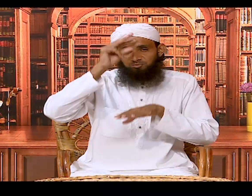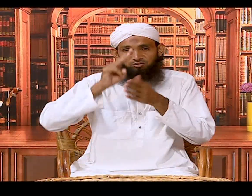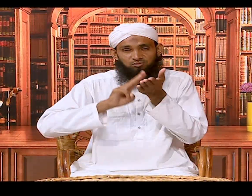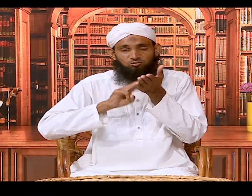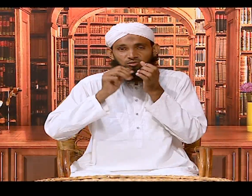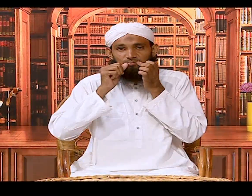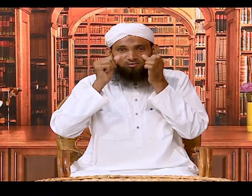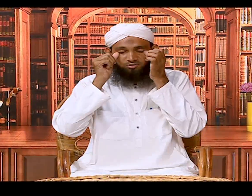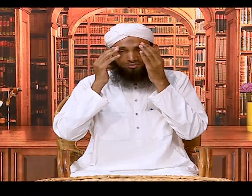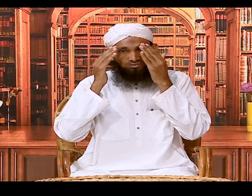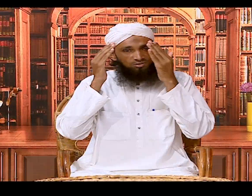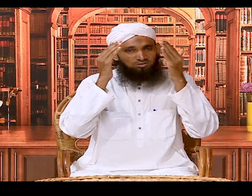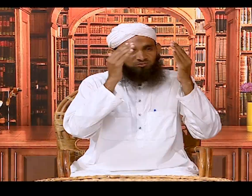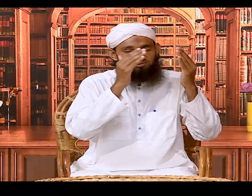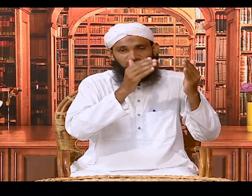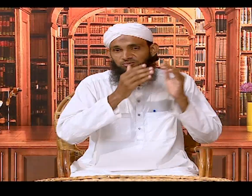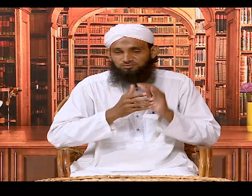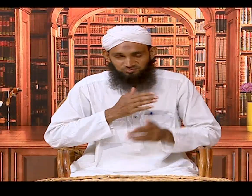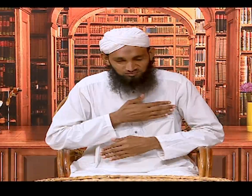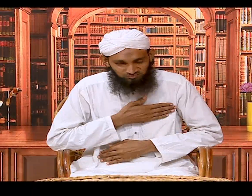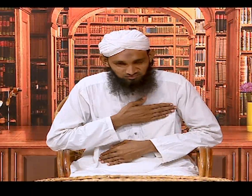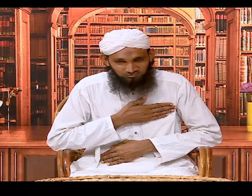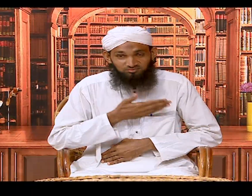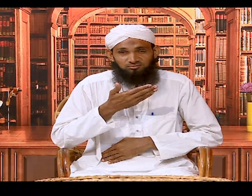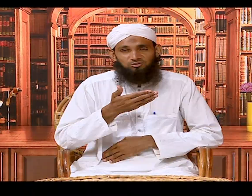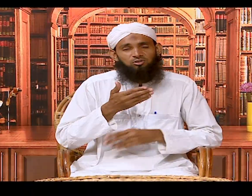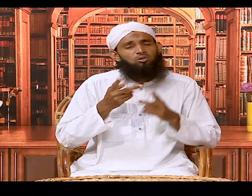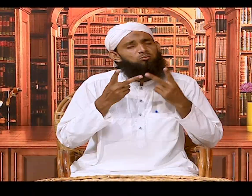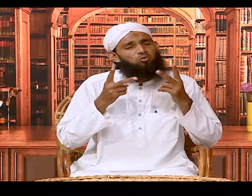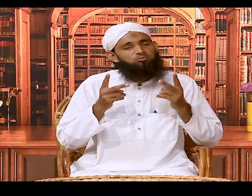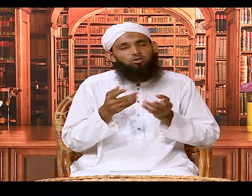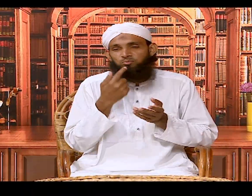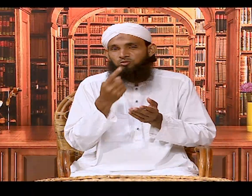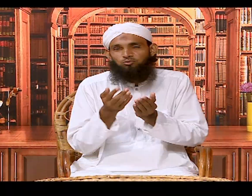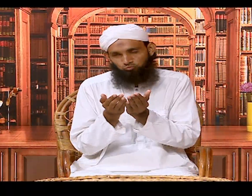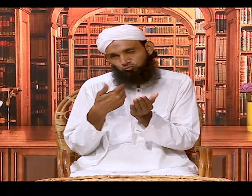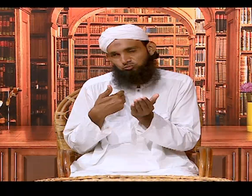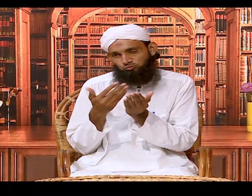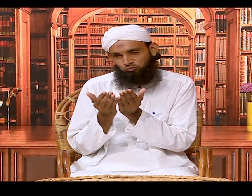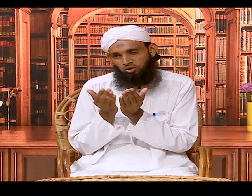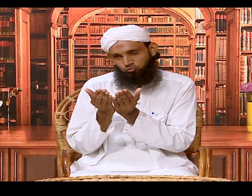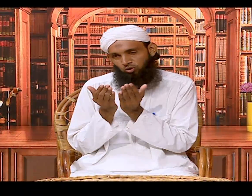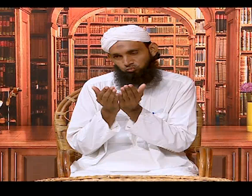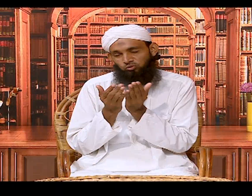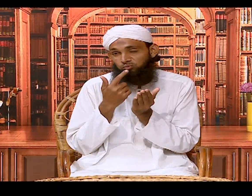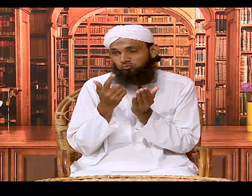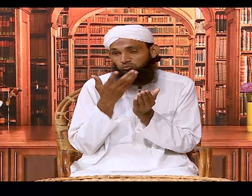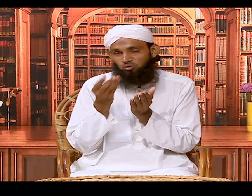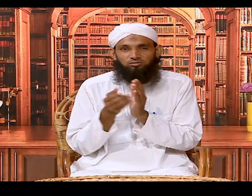مدنی مصطفیٰ صلی اللہ علیہ وآلہ وصحبہ وسلم سے کثرت سے دعائیں کرواتے تھے۔ آئیے اس بارے میں چند